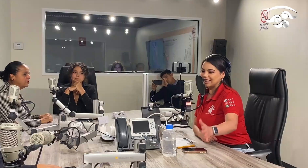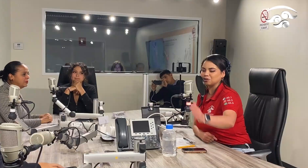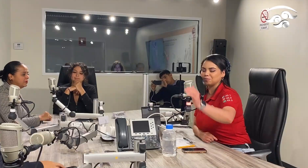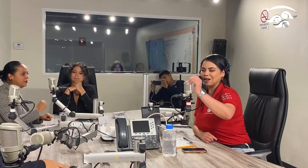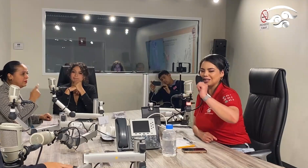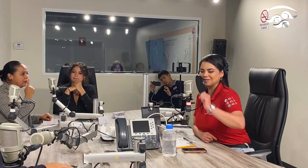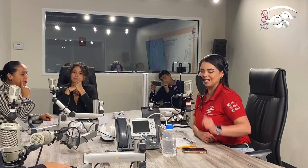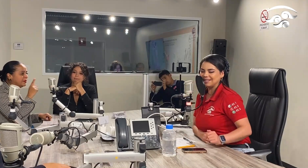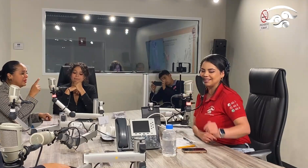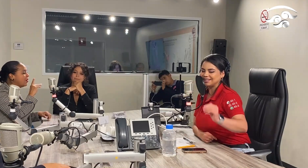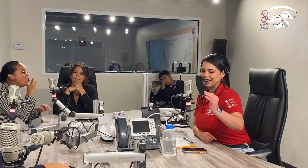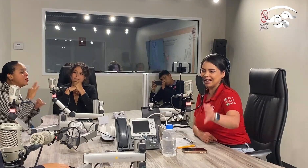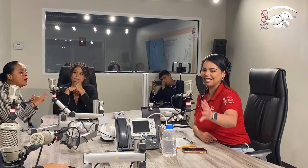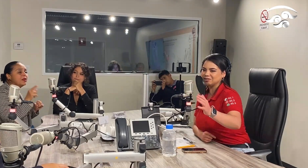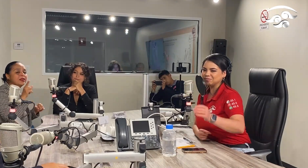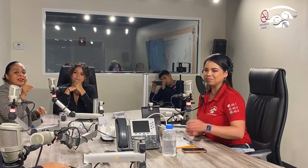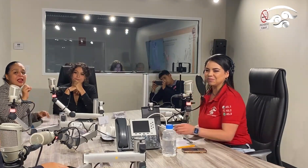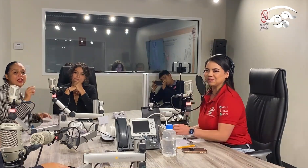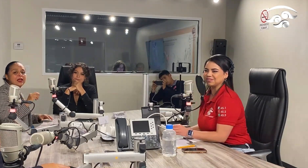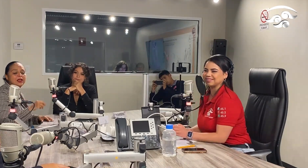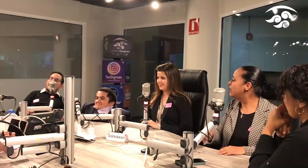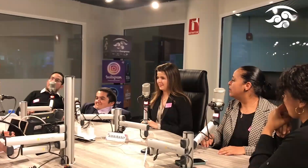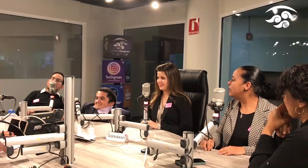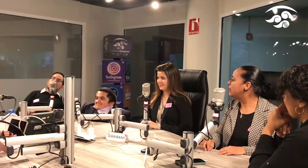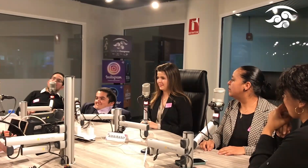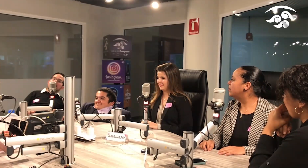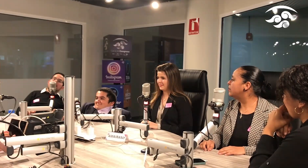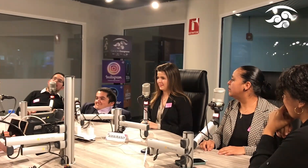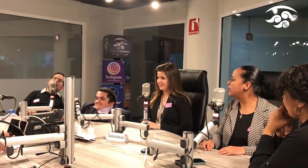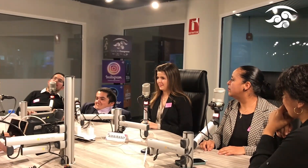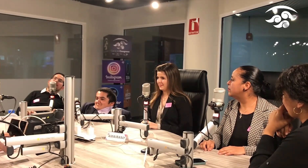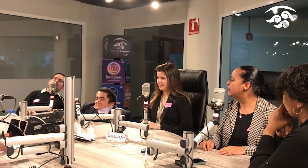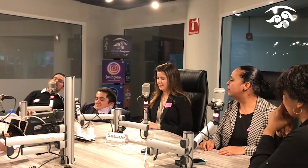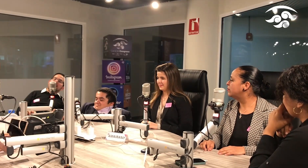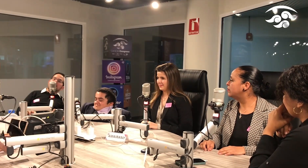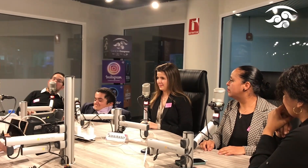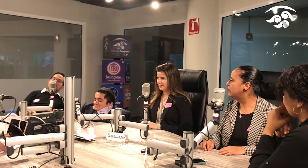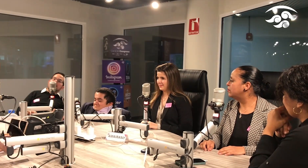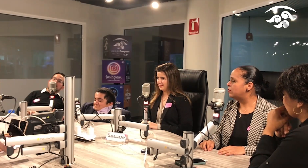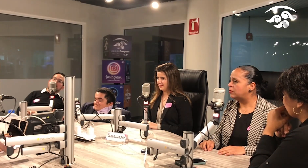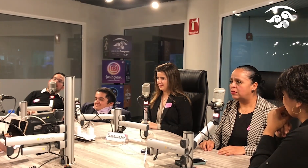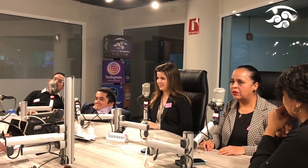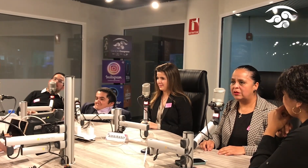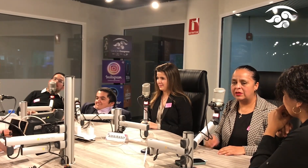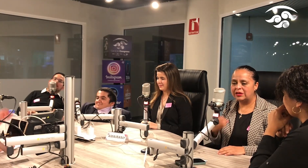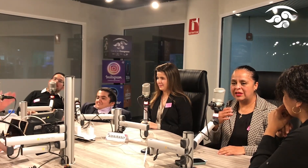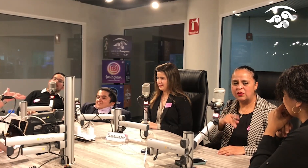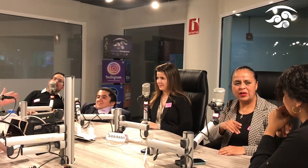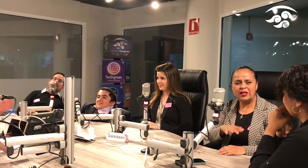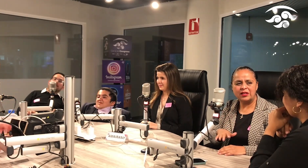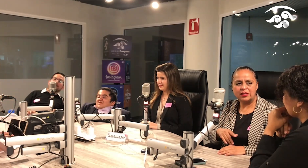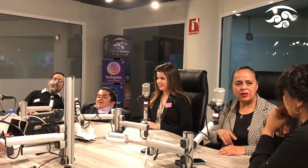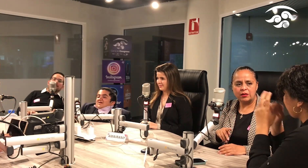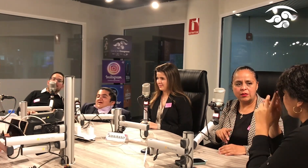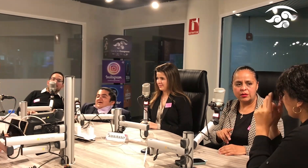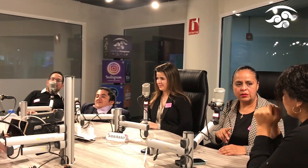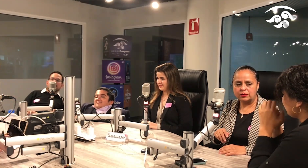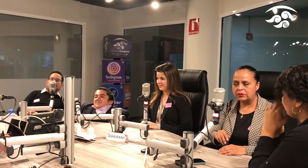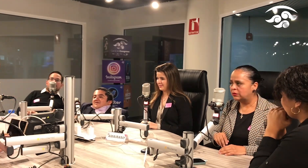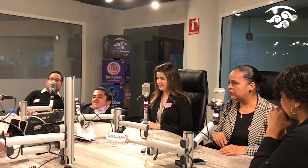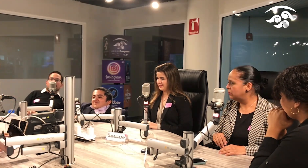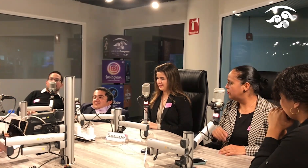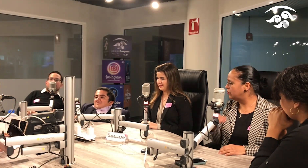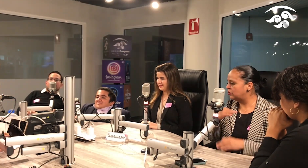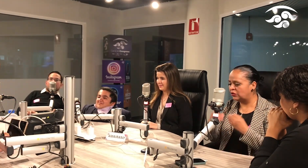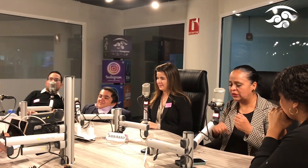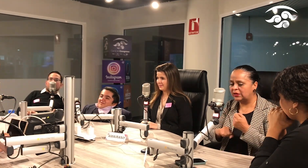Pues ya, sus palabras finales. Shikani. Dejar de ser invisibles para hacernos visibles. Gracias. Yeshua. Hay que